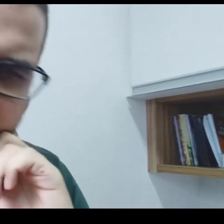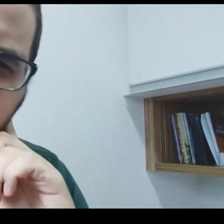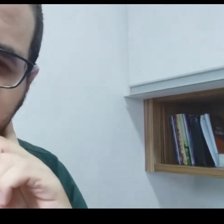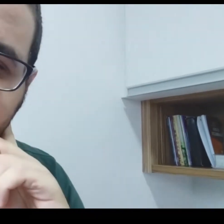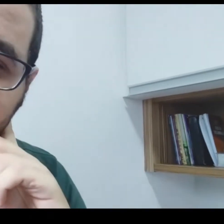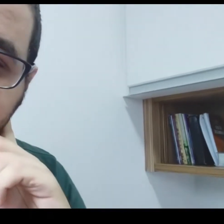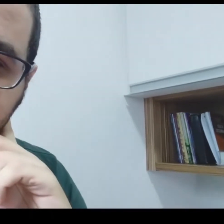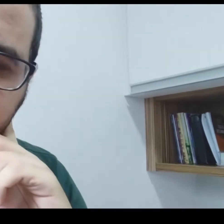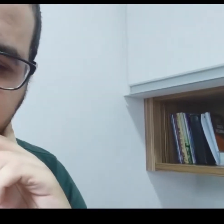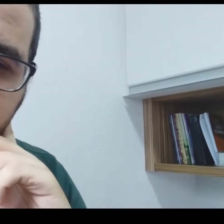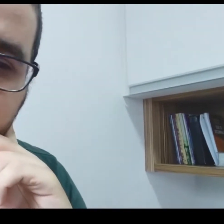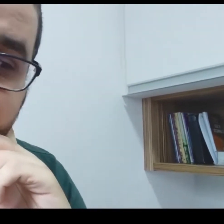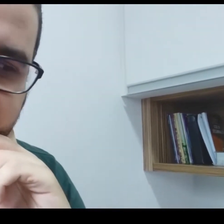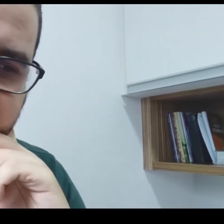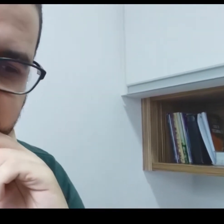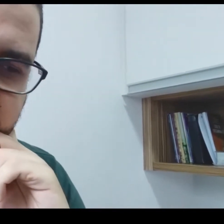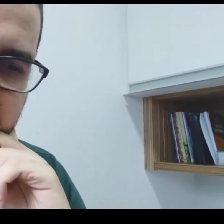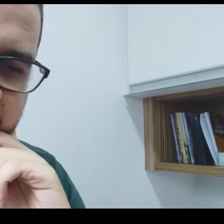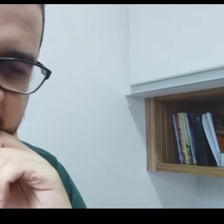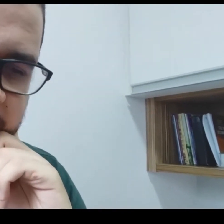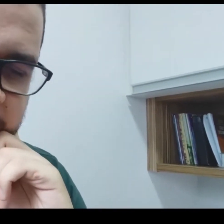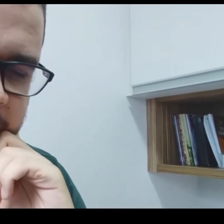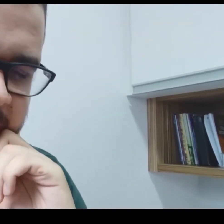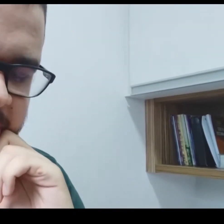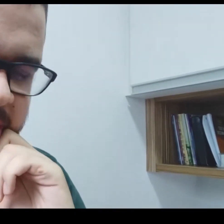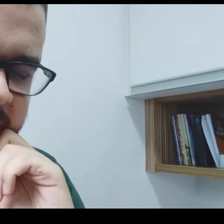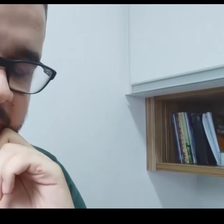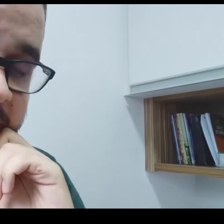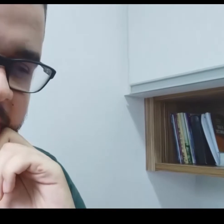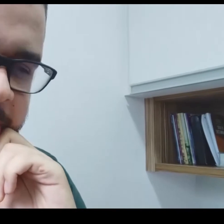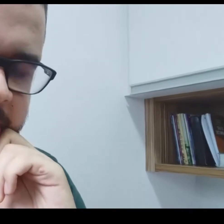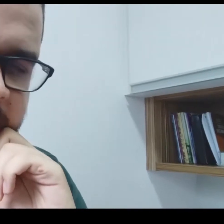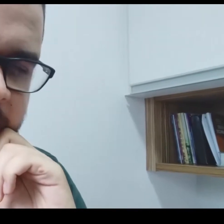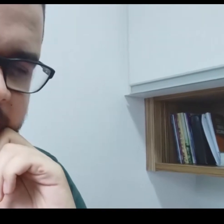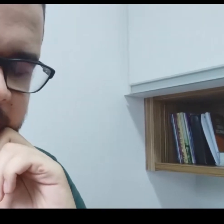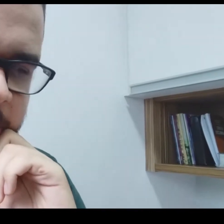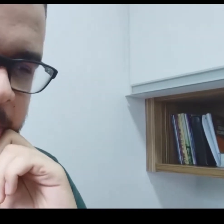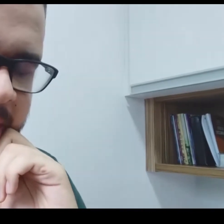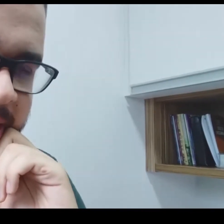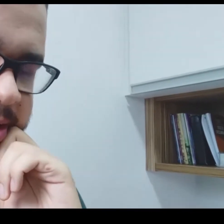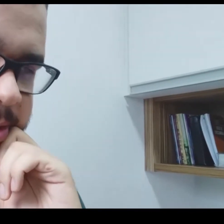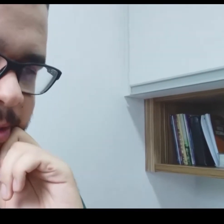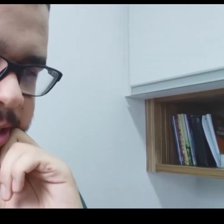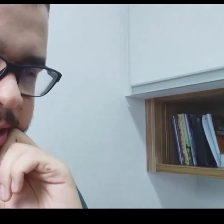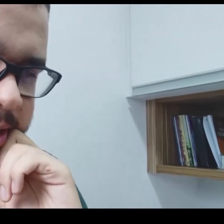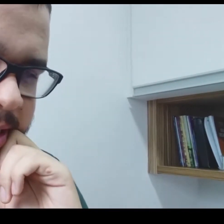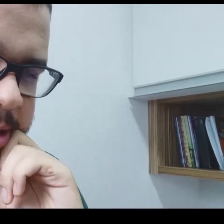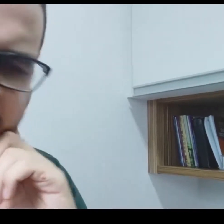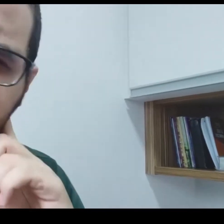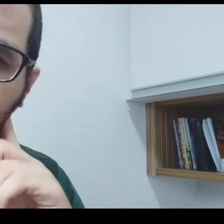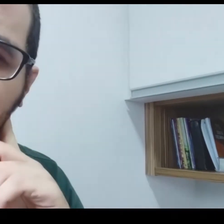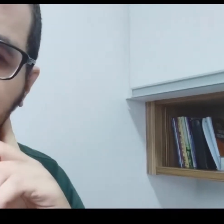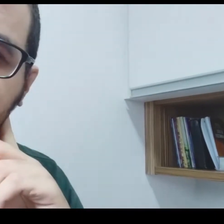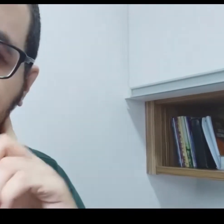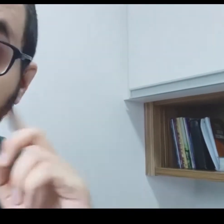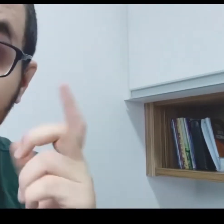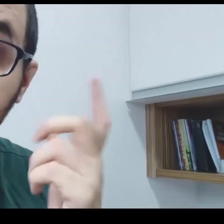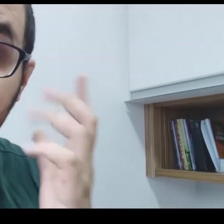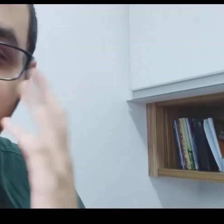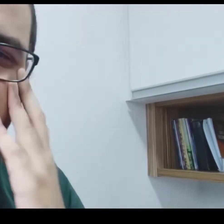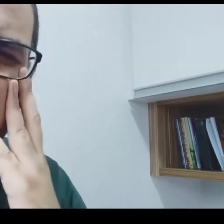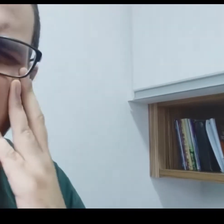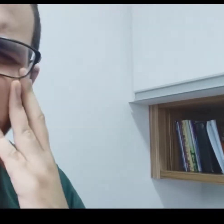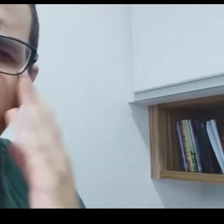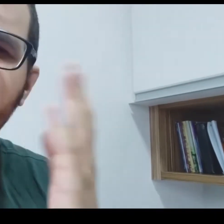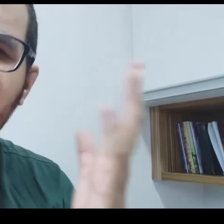Eu fiquei muito chateado. Eu via minha mãe triste, eu via minha mãe entrando num estado de tristeza, de depressão, assim, complicadíssimo. E eu ficava com raiva do Senhor. Eu orava